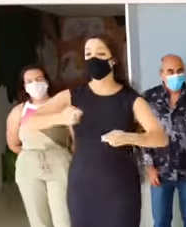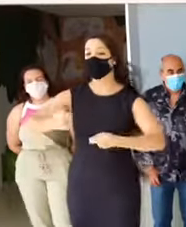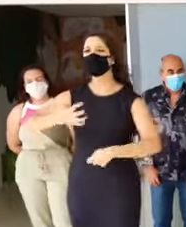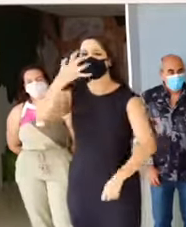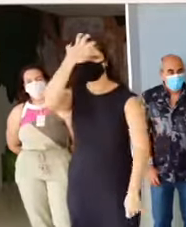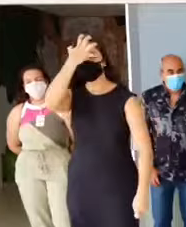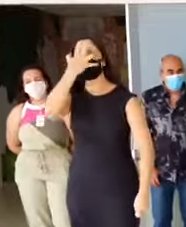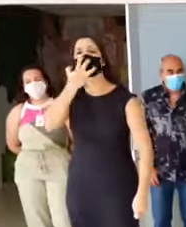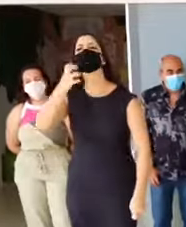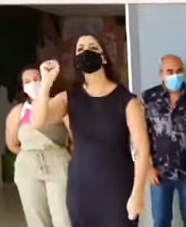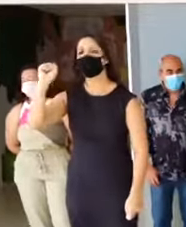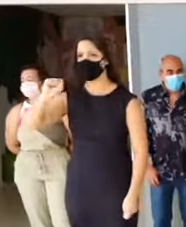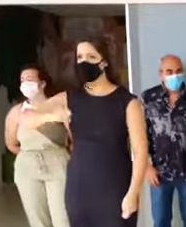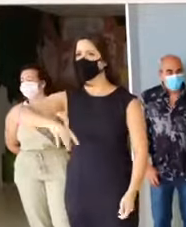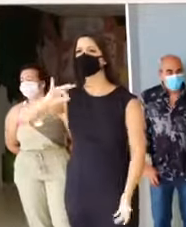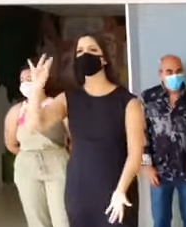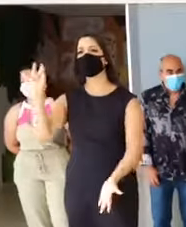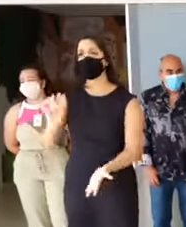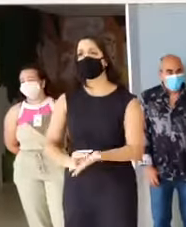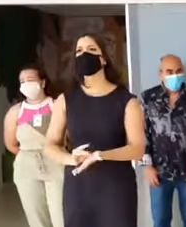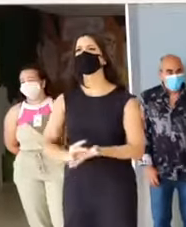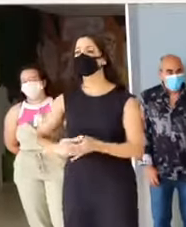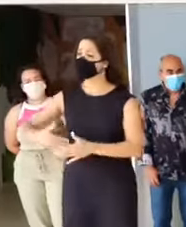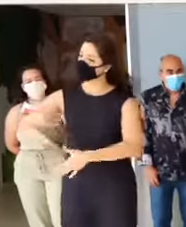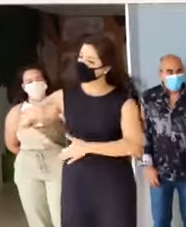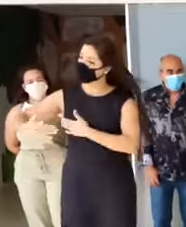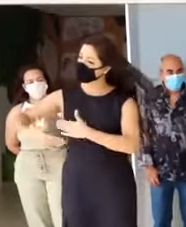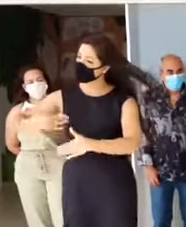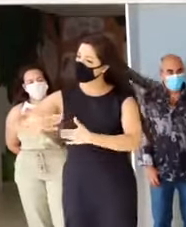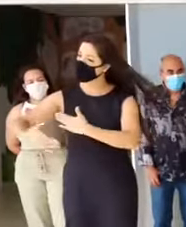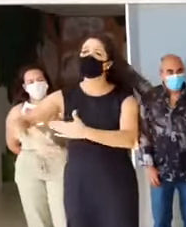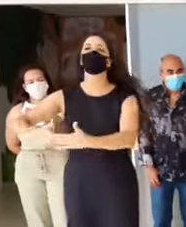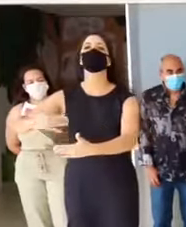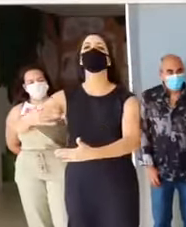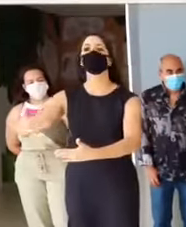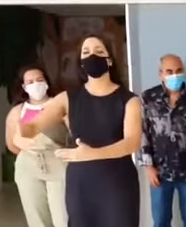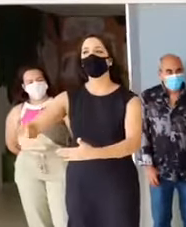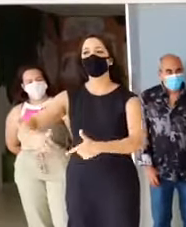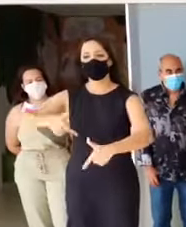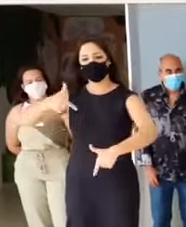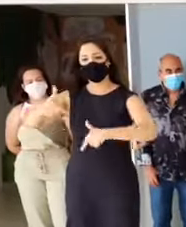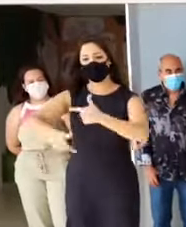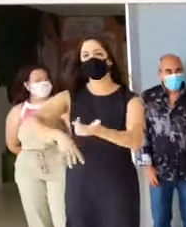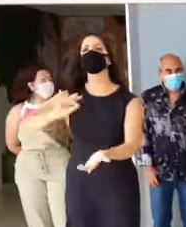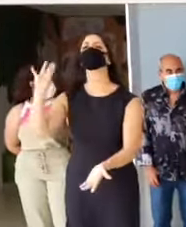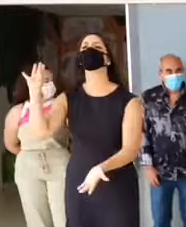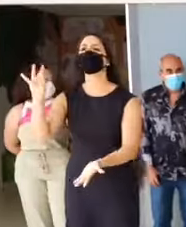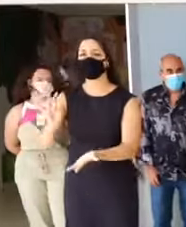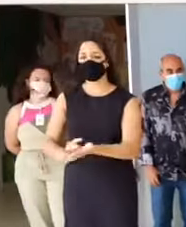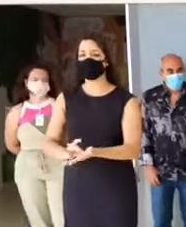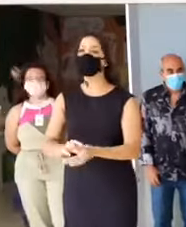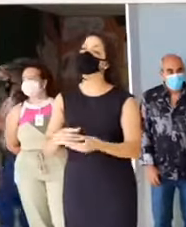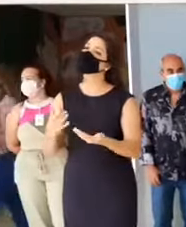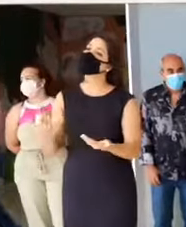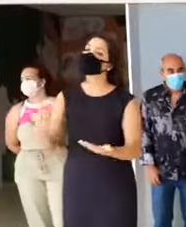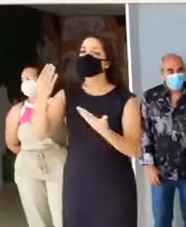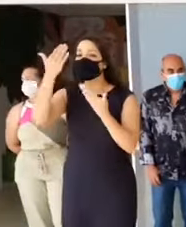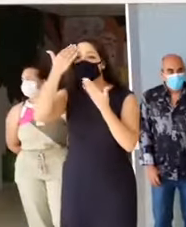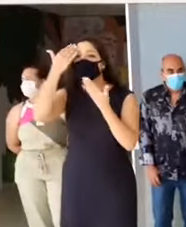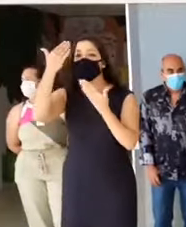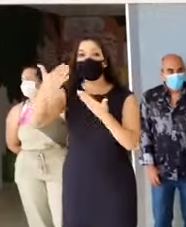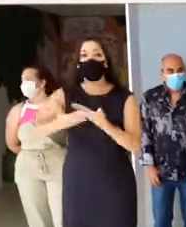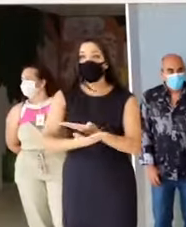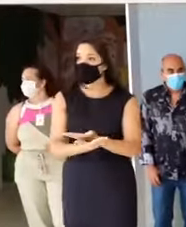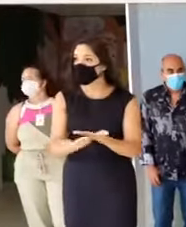séria e que realmente vem mostrando aí, ao longo dos tempos, que trabalha de verdade. Então, fica aqui meu agradecimento a